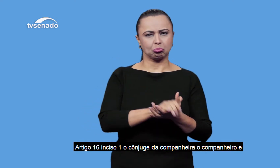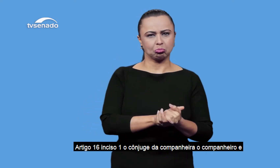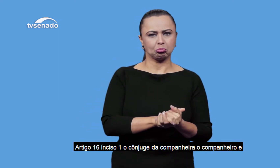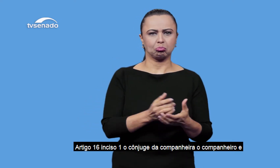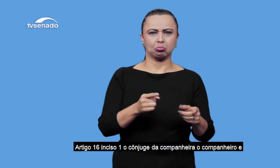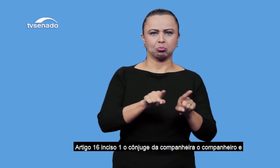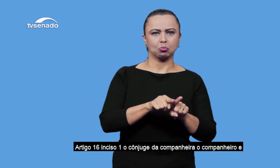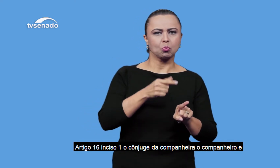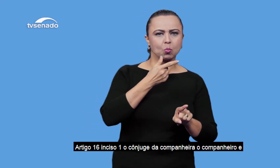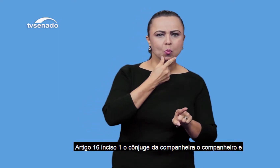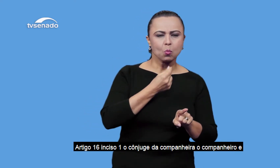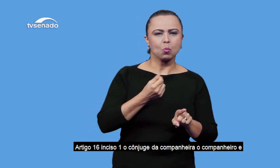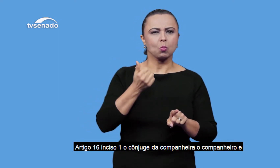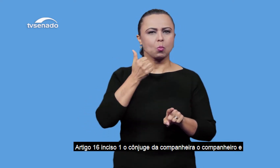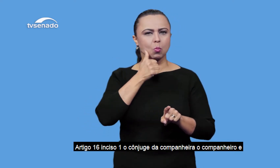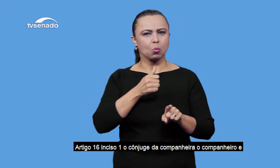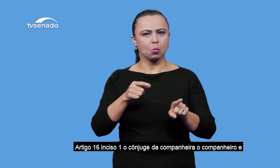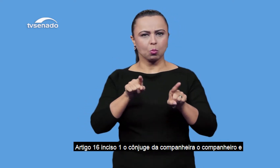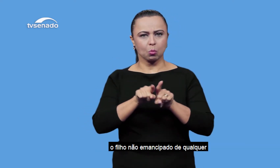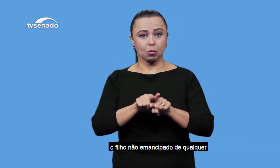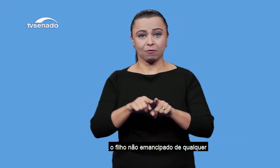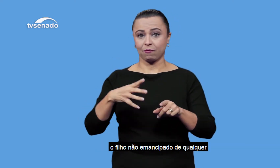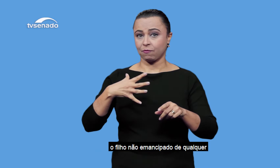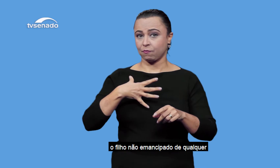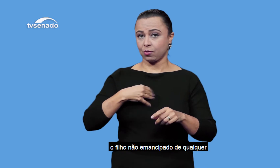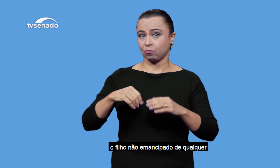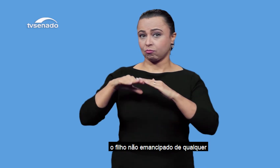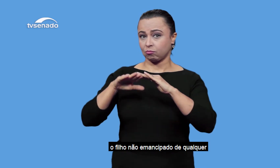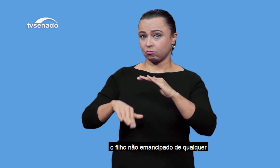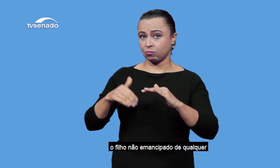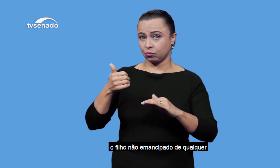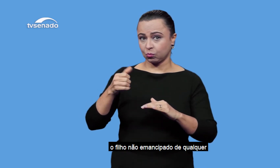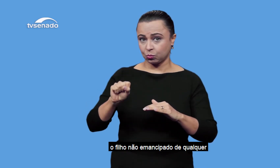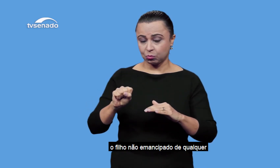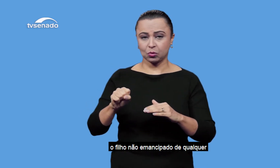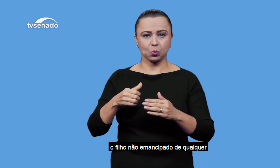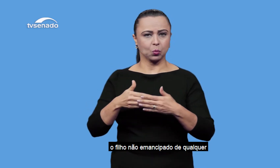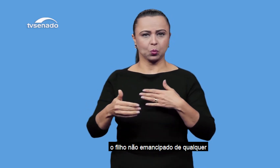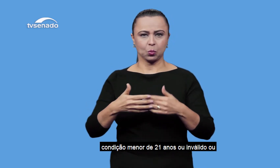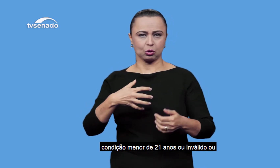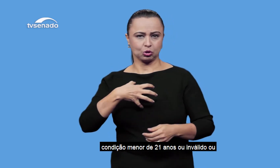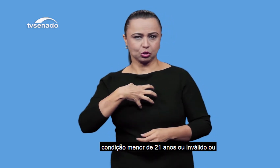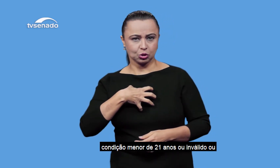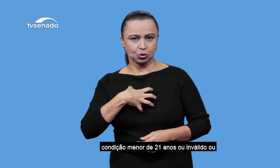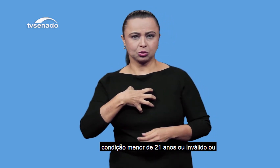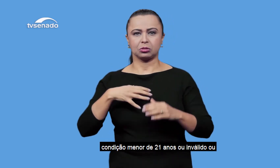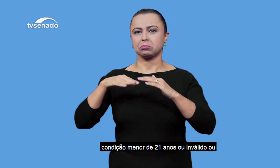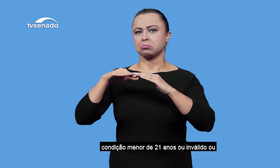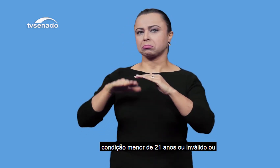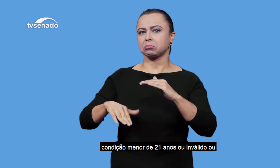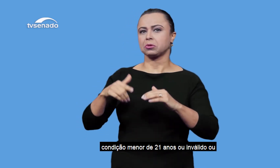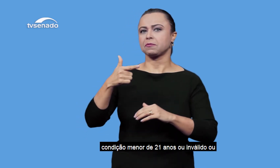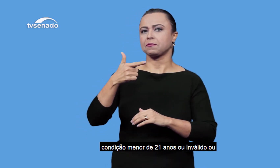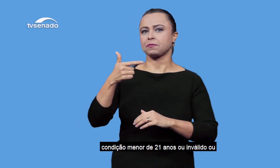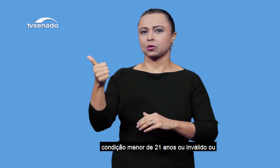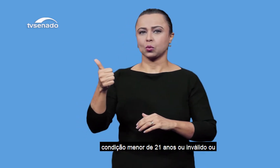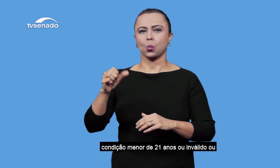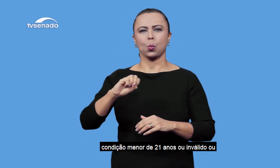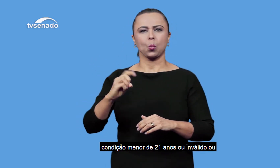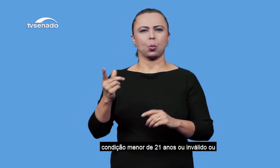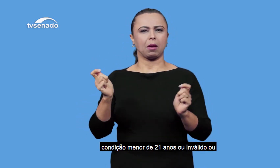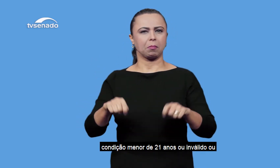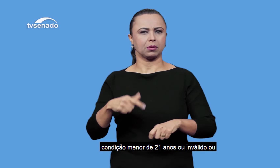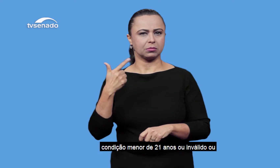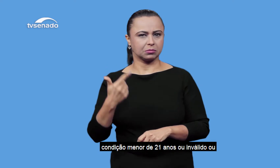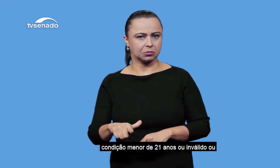da companheira o companheiro e o filho não emancipado de qualquer condição menor de 21 anos ou